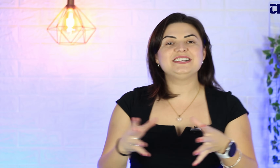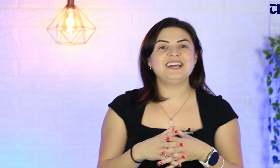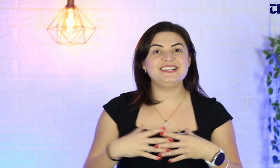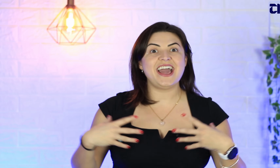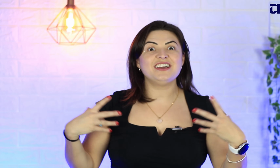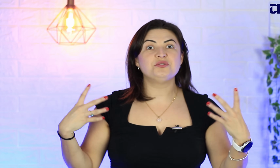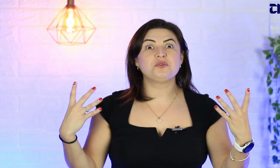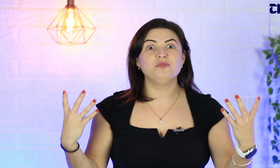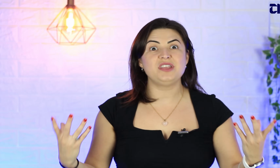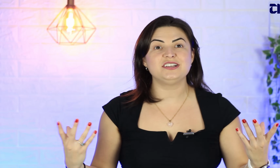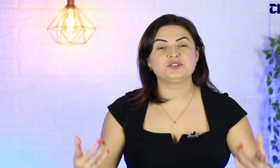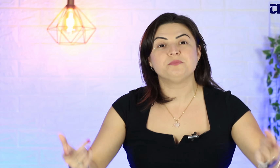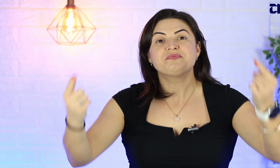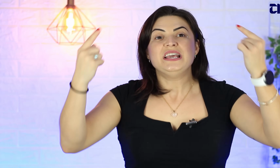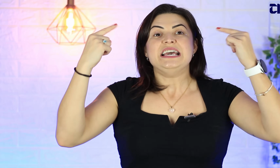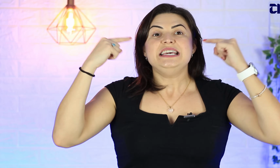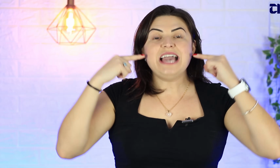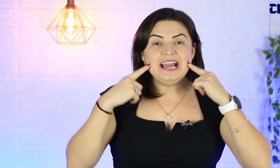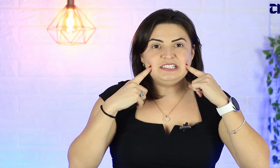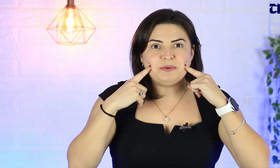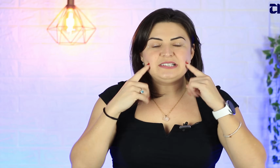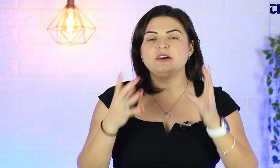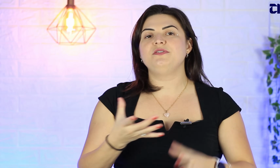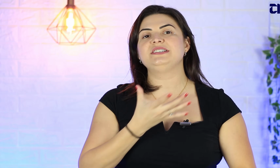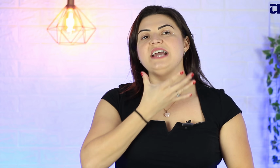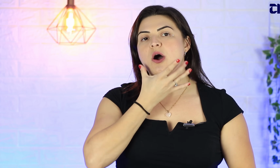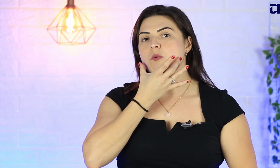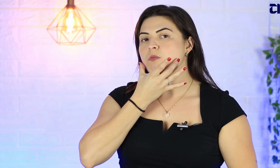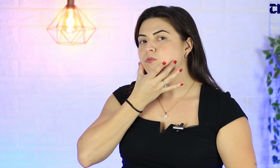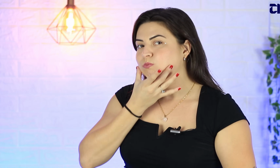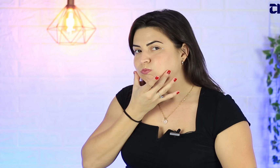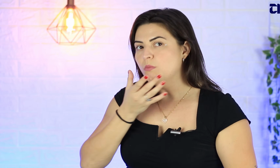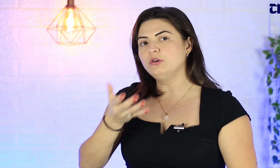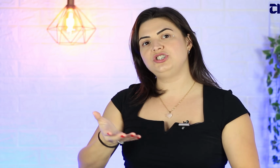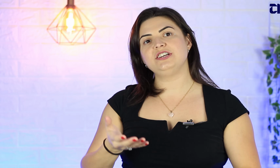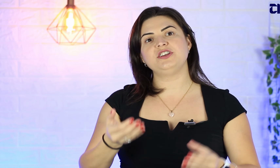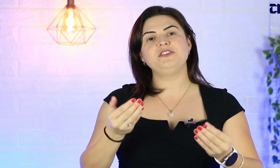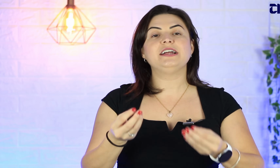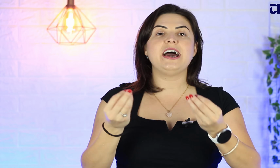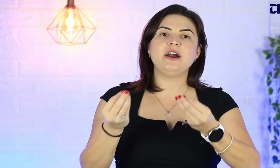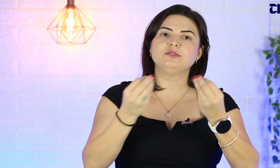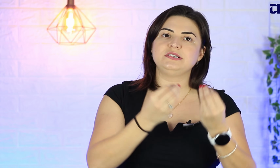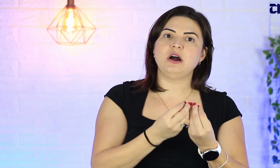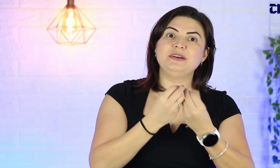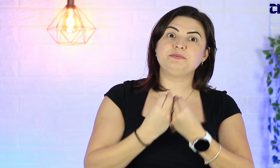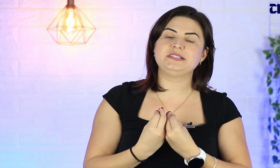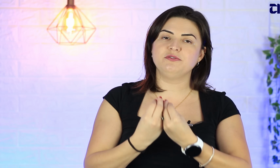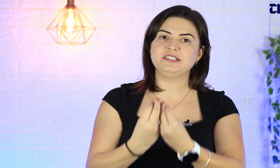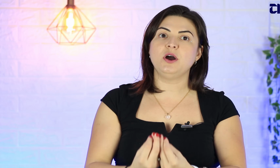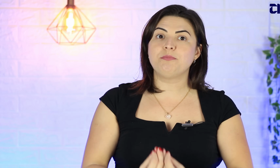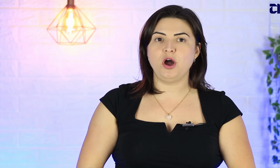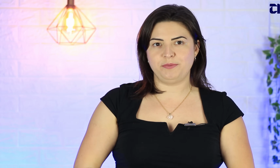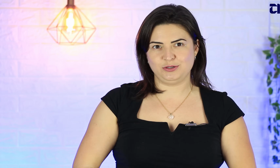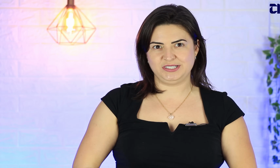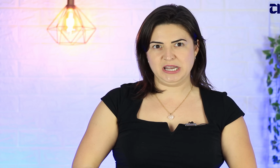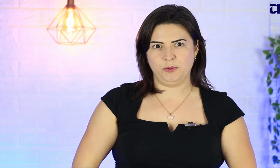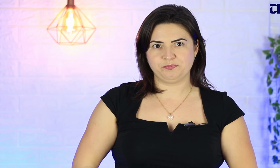passa a ideia do contexto. E a expressão facial, bochecha inflada, é o sinal, uma expressão facial própria do sinal,